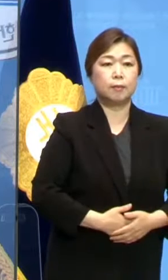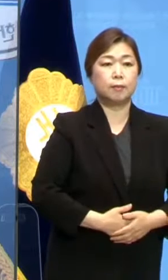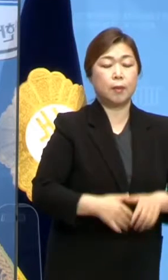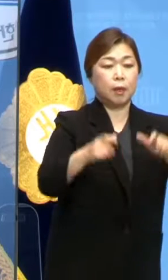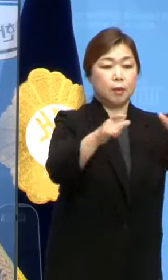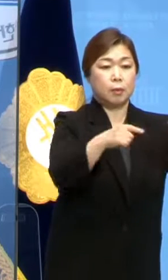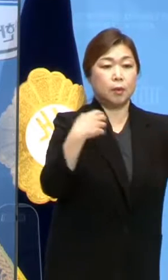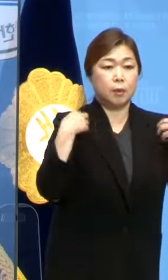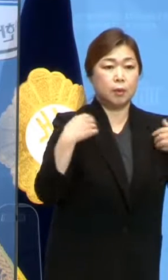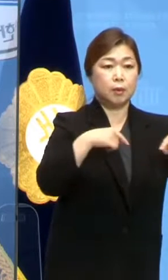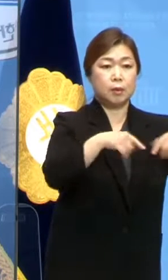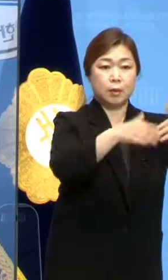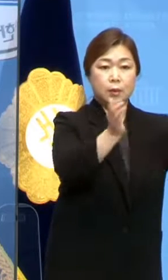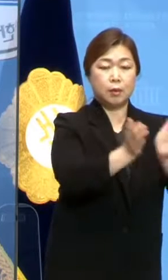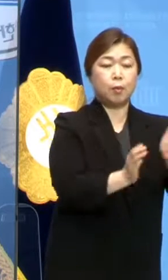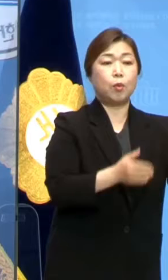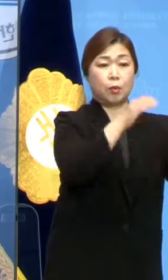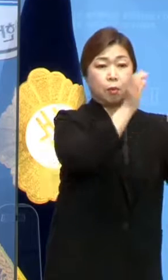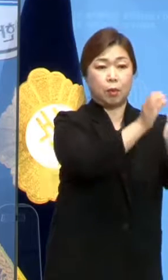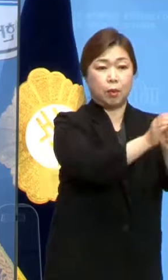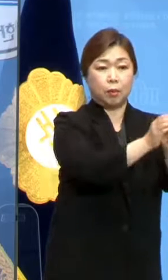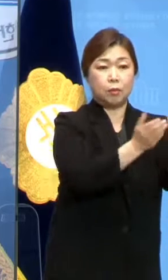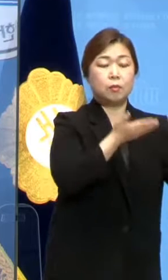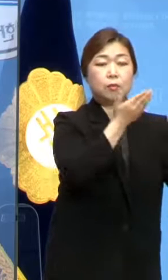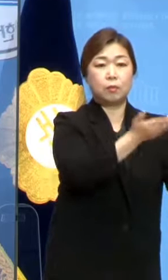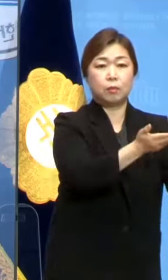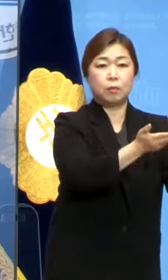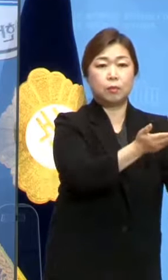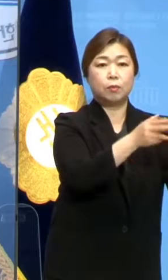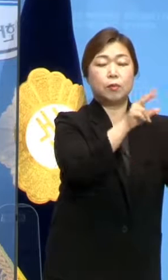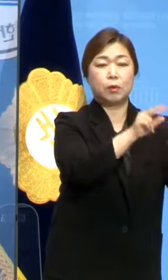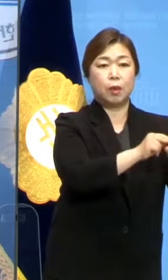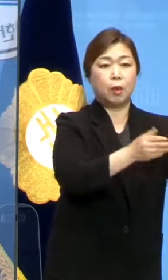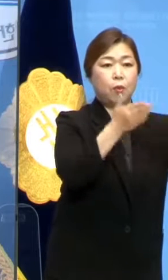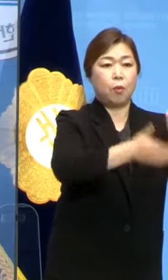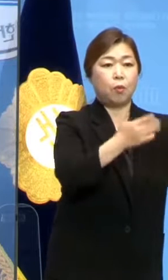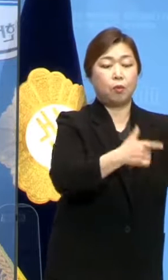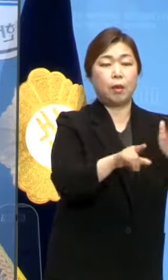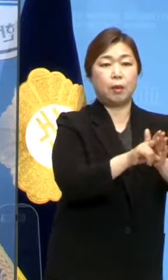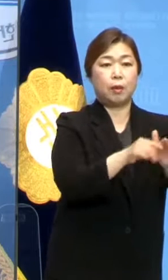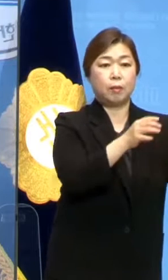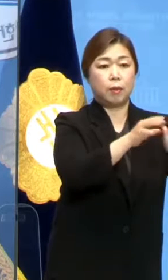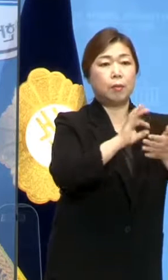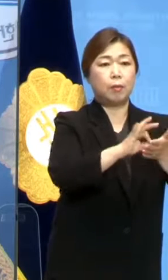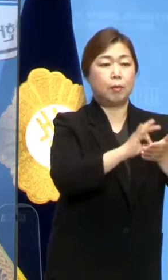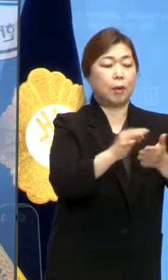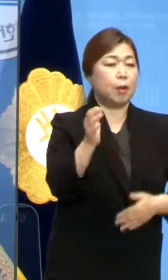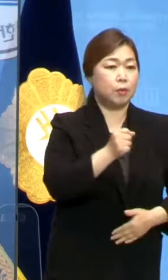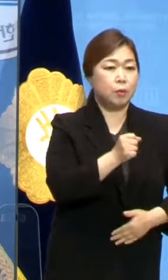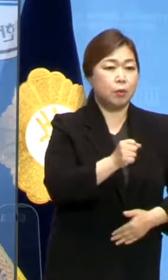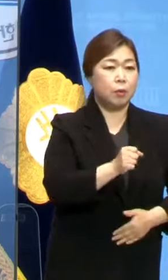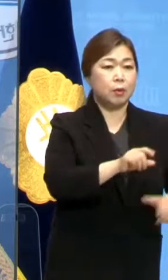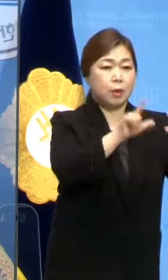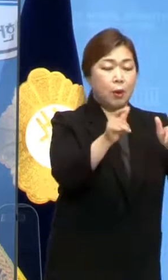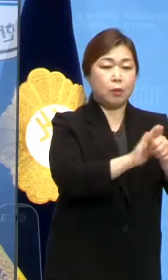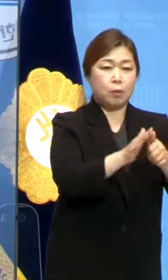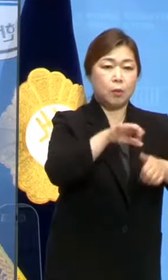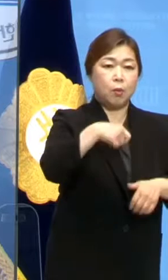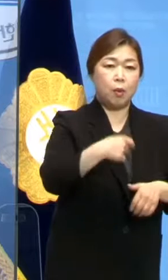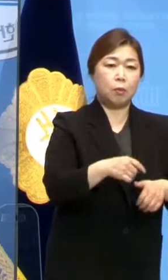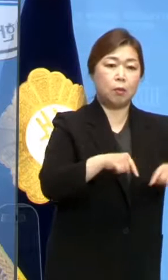지방자치단체 장혁 의 모든 권한을 부여한 공공을 위한 다는 사회서비스 와는 통제되지